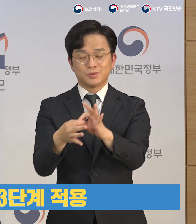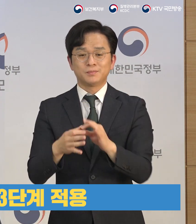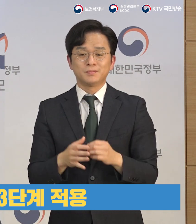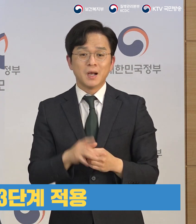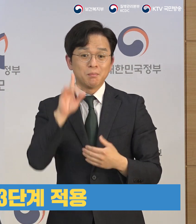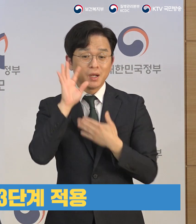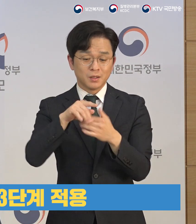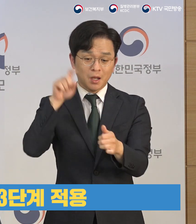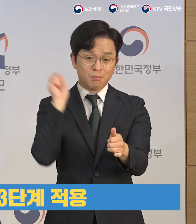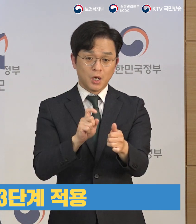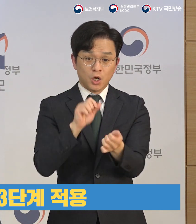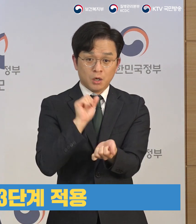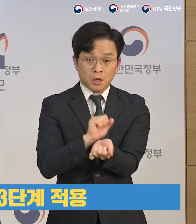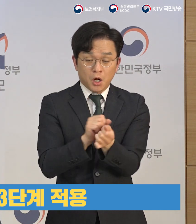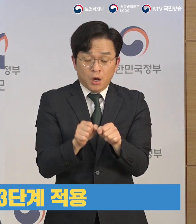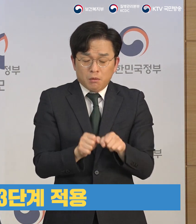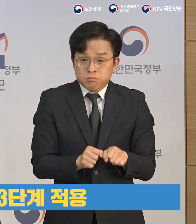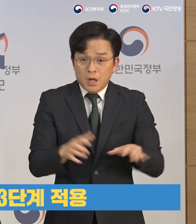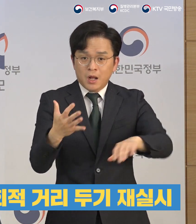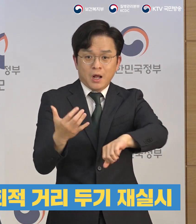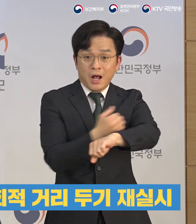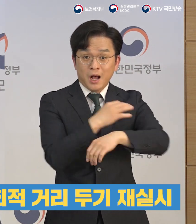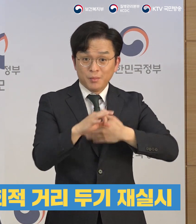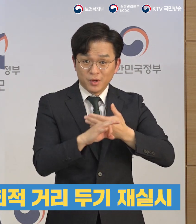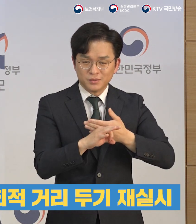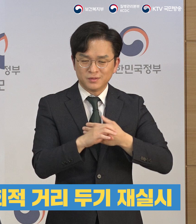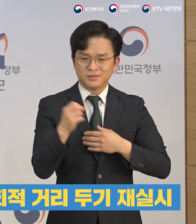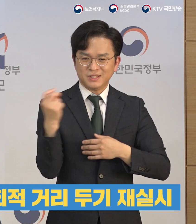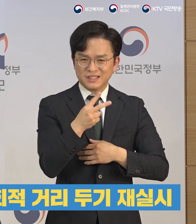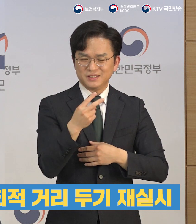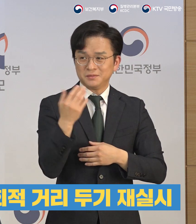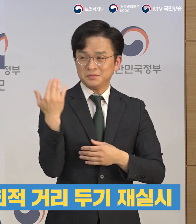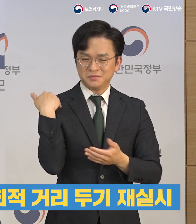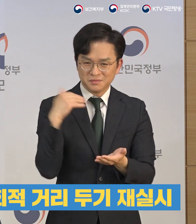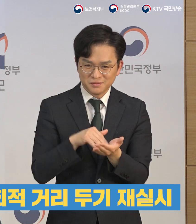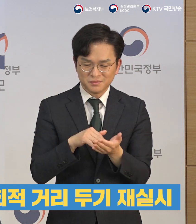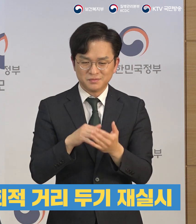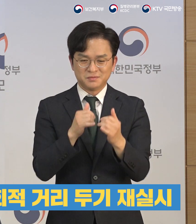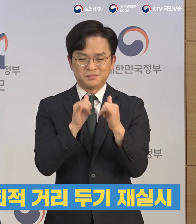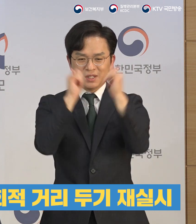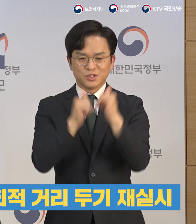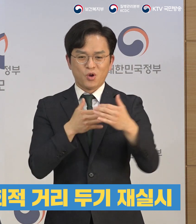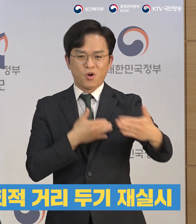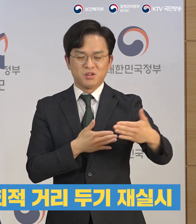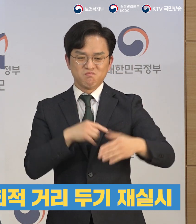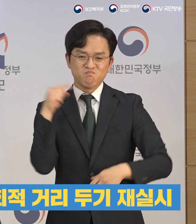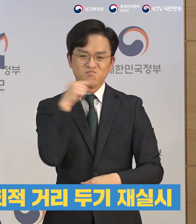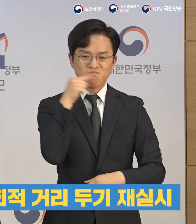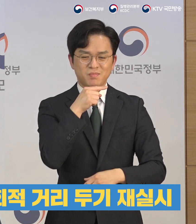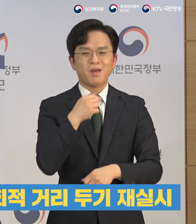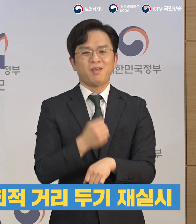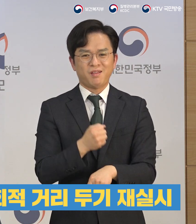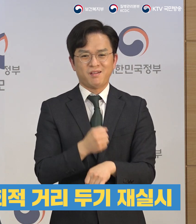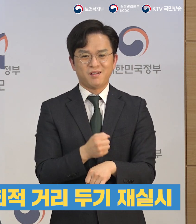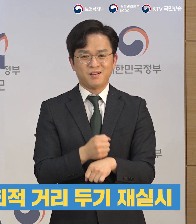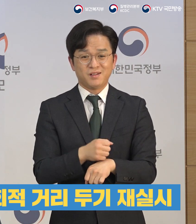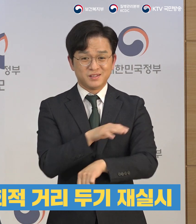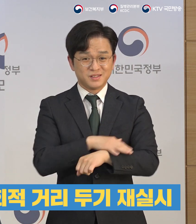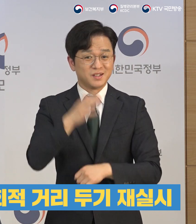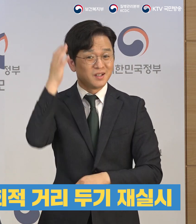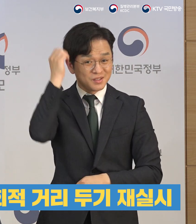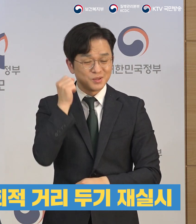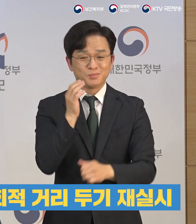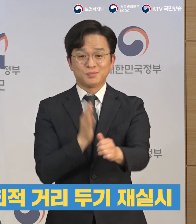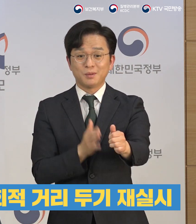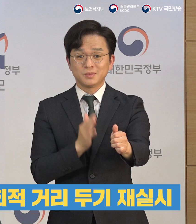2기 3단계를 적용할 것입니다 상황이 악화되는 경우 언제든지 다시 강화된 사회적